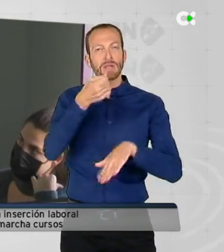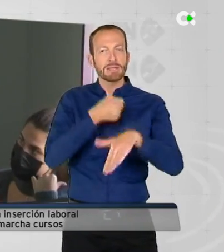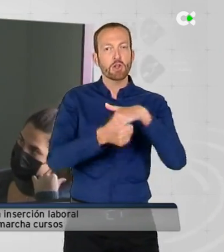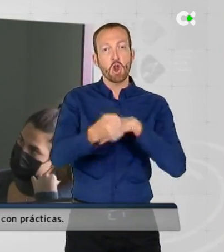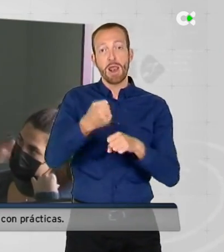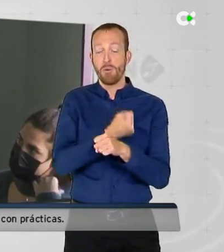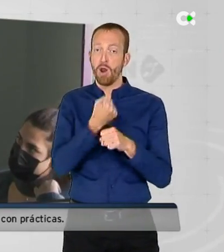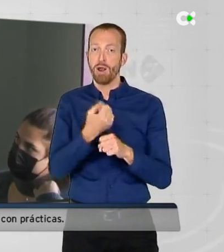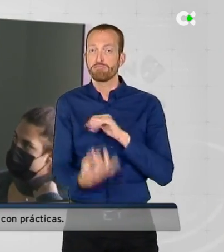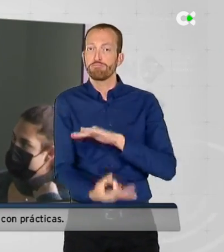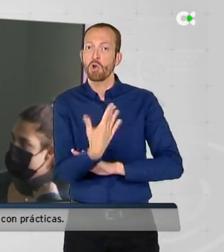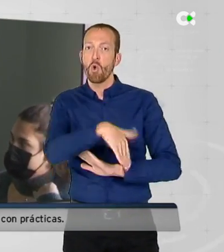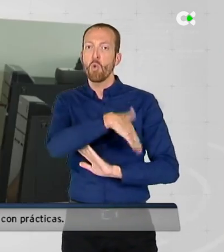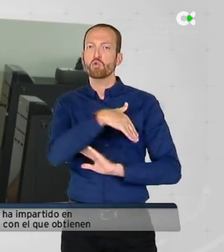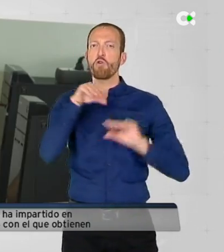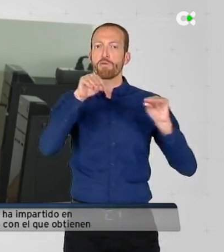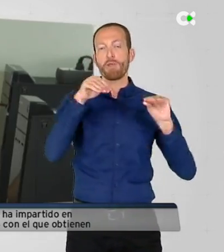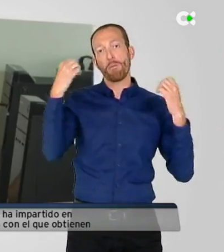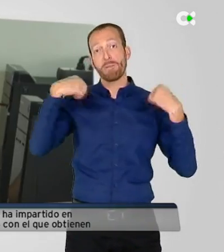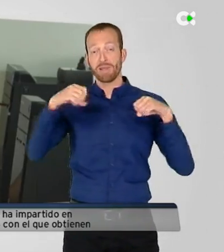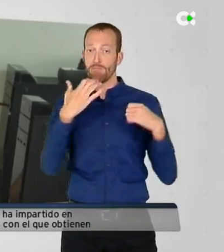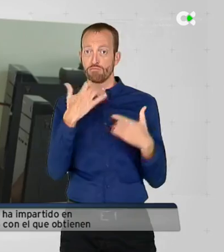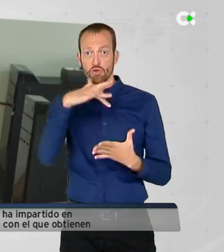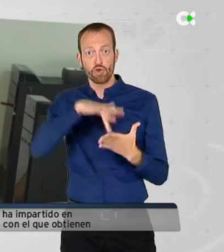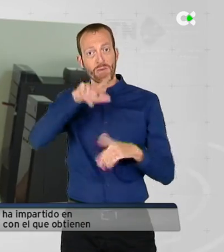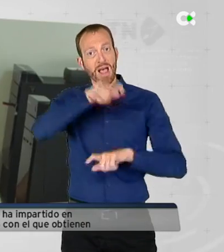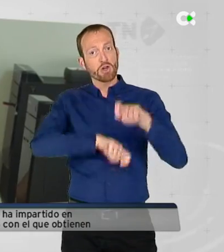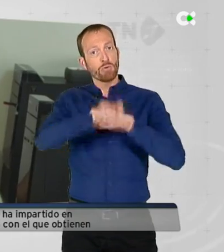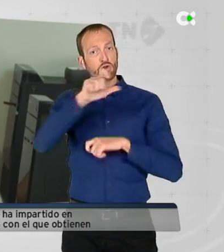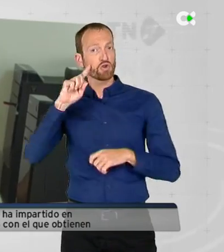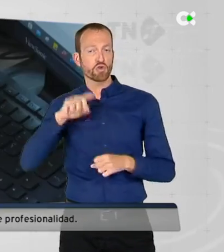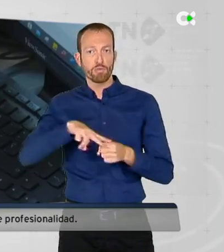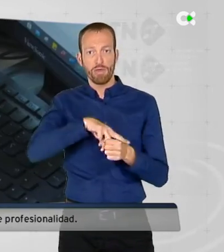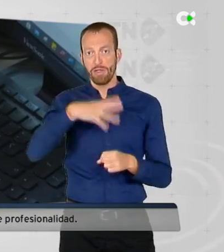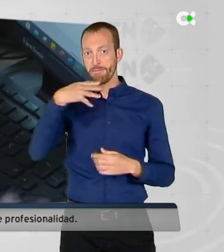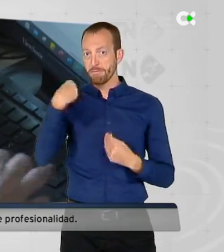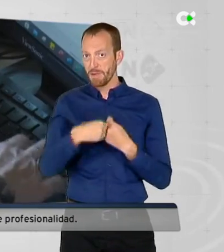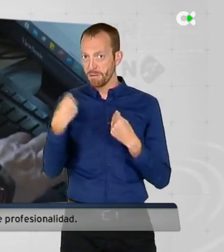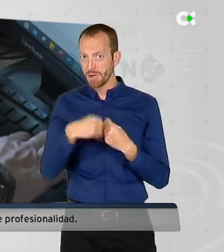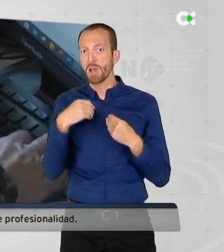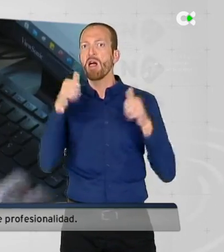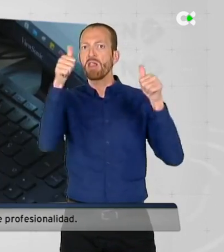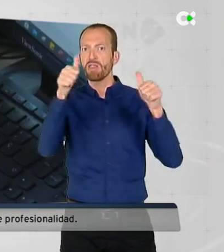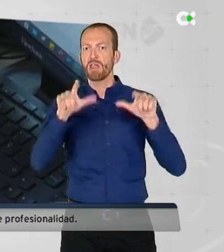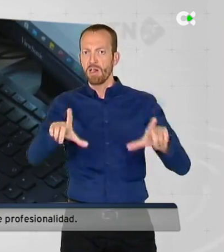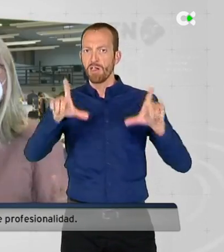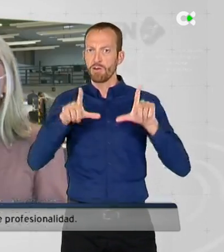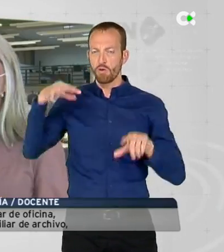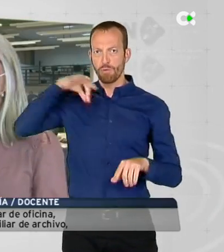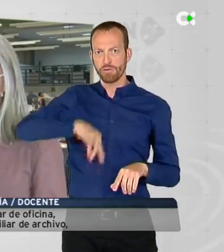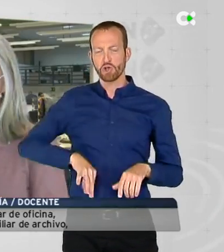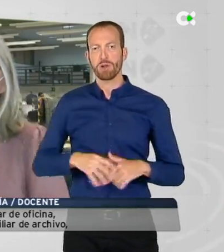en marcha cursos de formación con prácticas, como el que se ha impartido en Azor Las Palmas, con el que obtienen un certificado de profesionalidad.